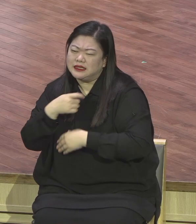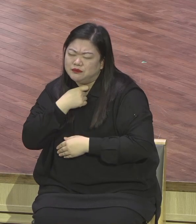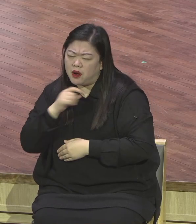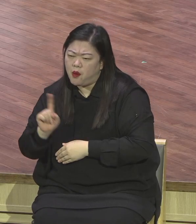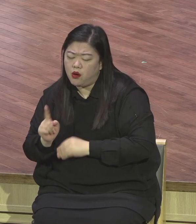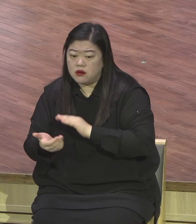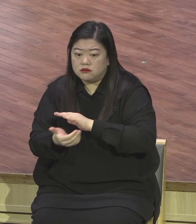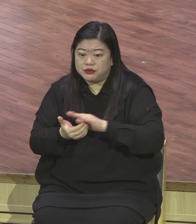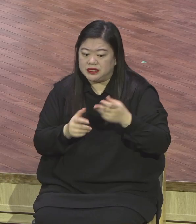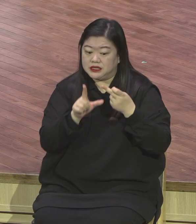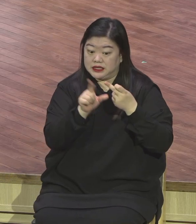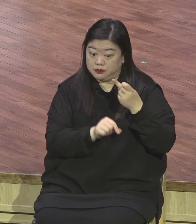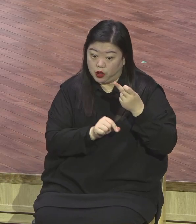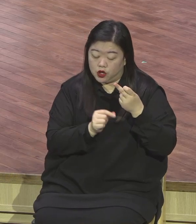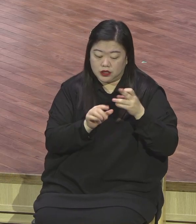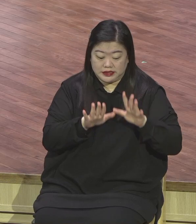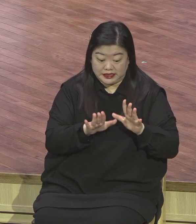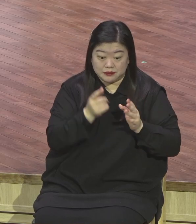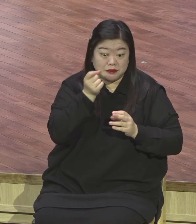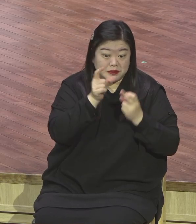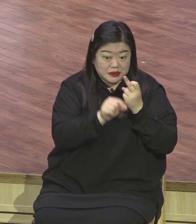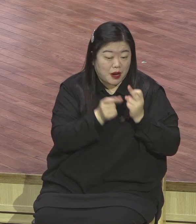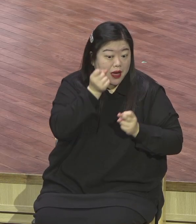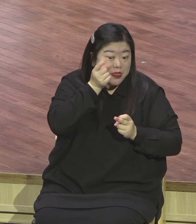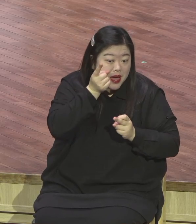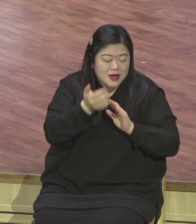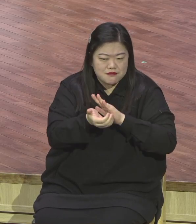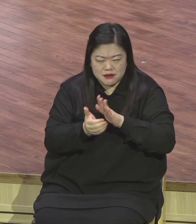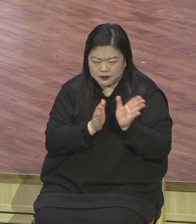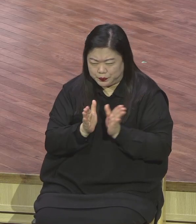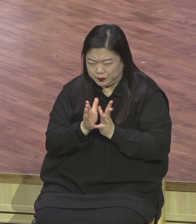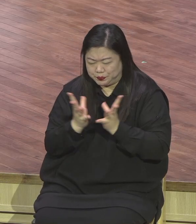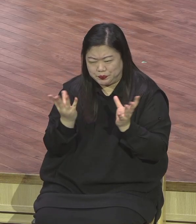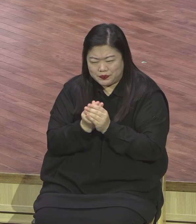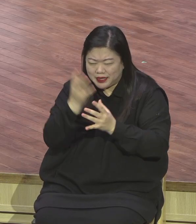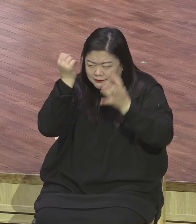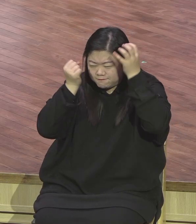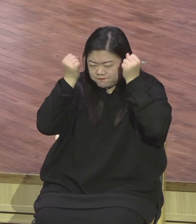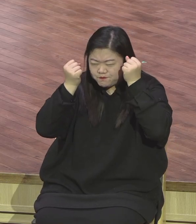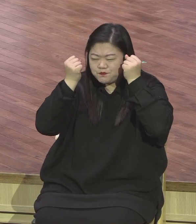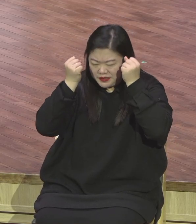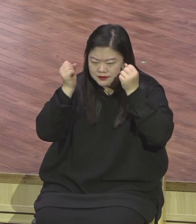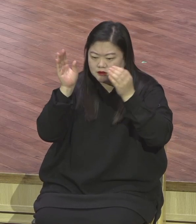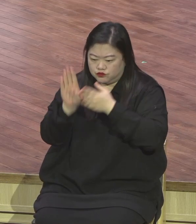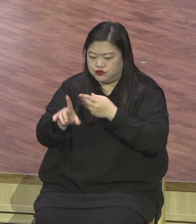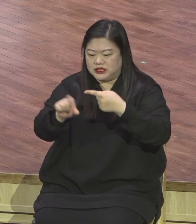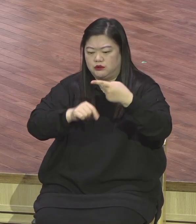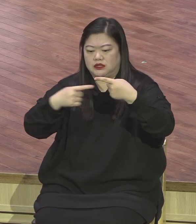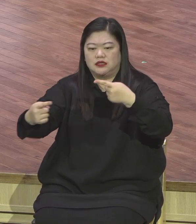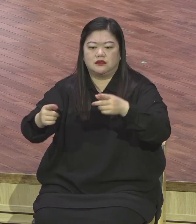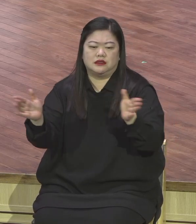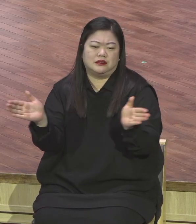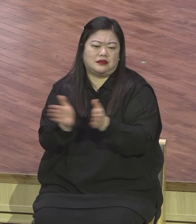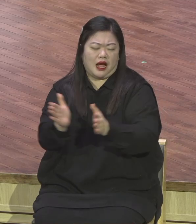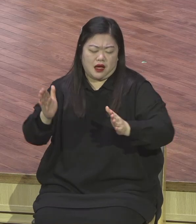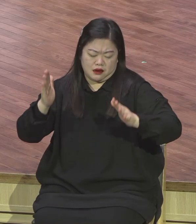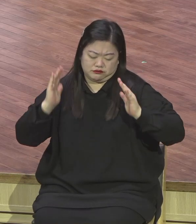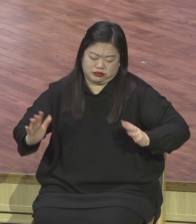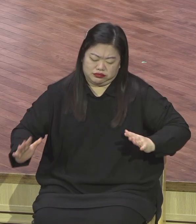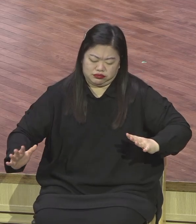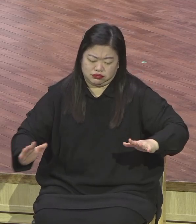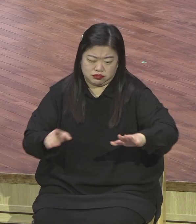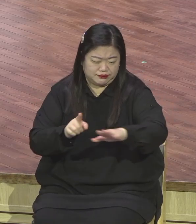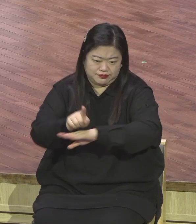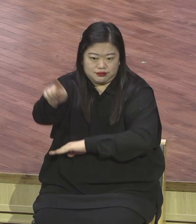새해가 시작되면 원난메시지 붙잡고 담대하게 거침없이 이제는 막 현장을